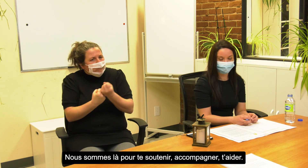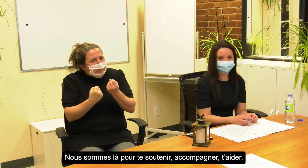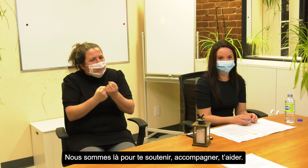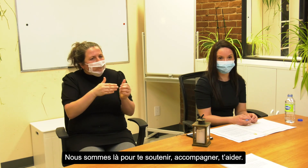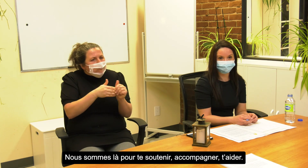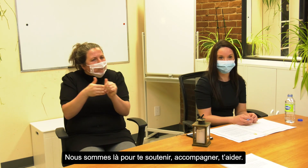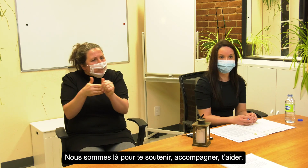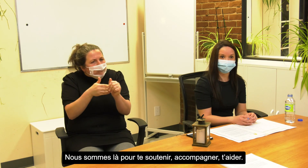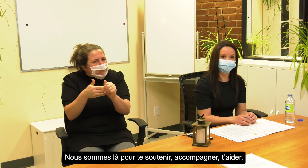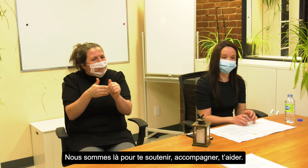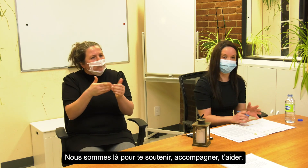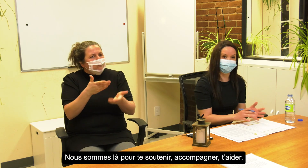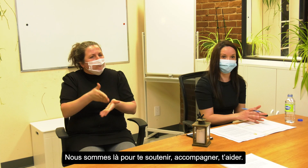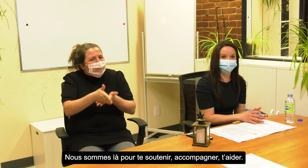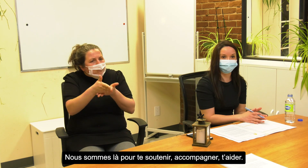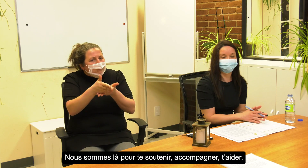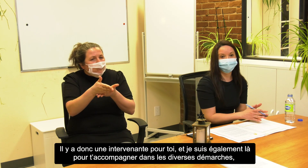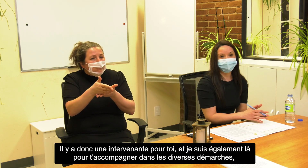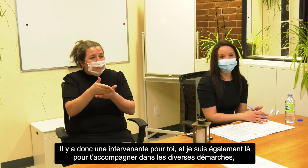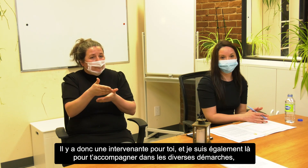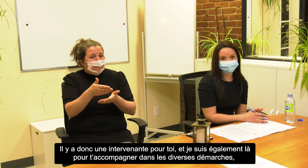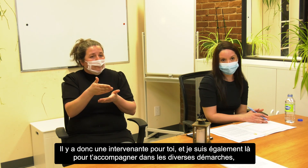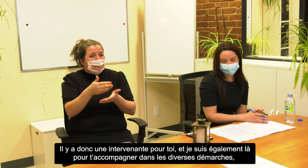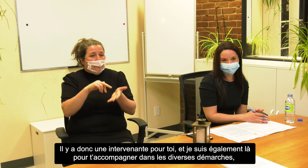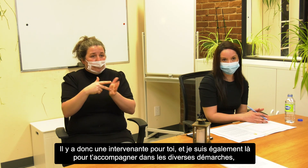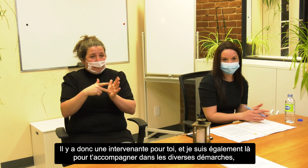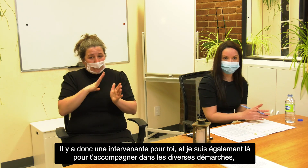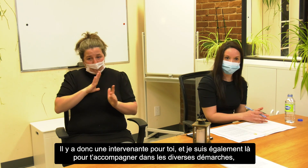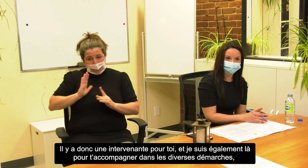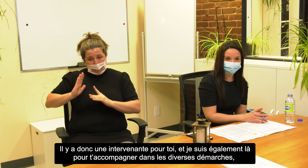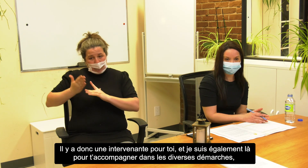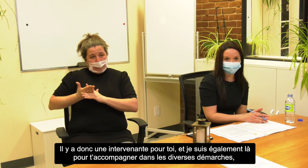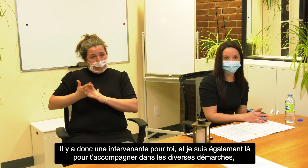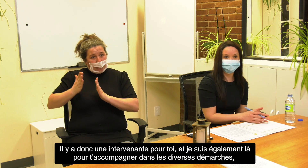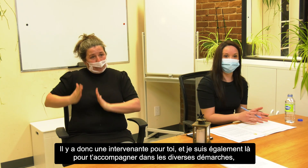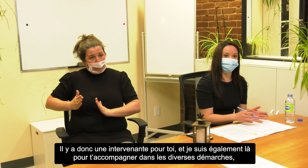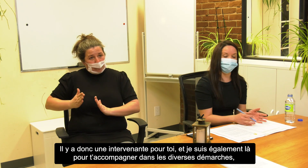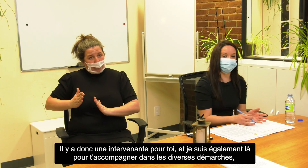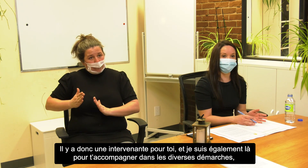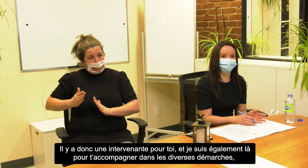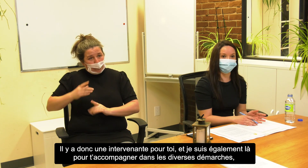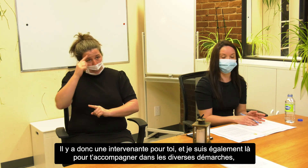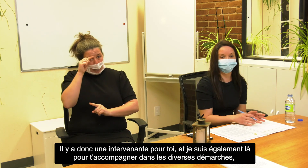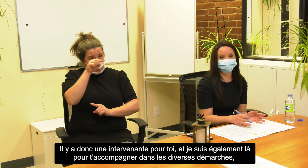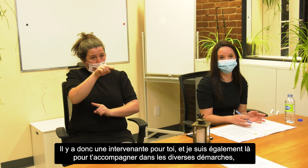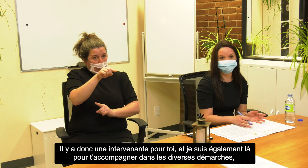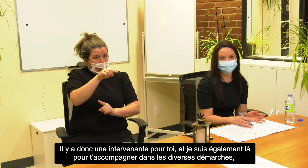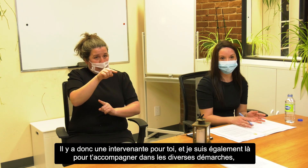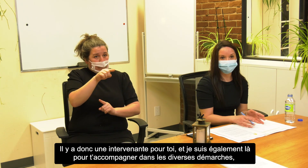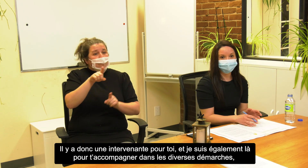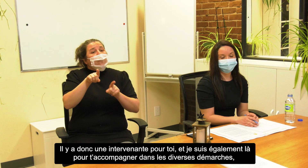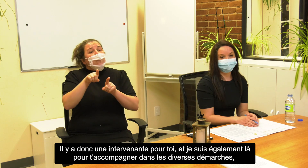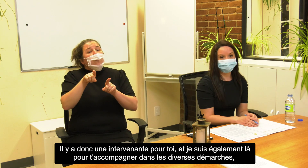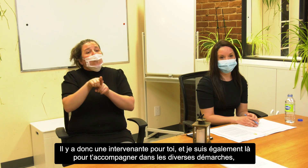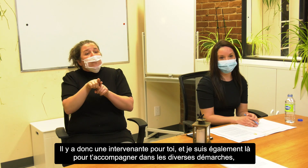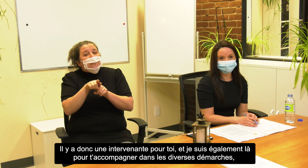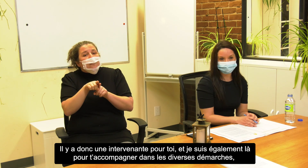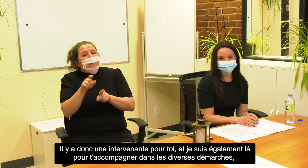voir tout ça avec toi. Fait que tu as une intervenante, mère pour les enfants, puis tu vas avoir une intervenante de suivi aussi qui risque